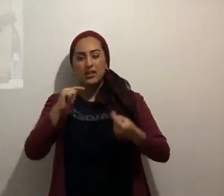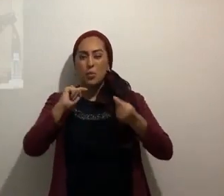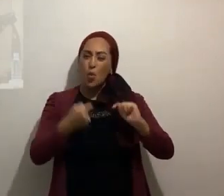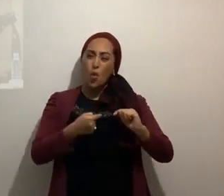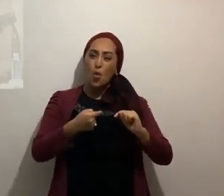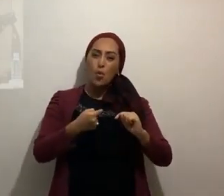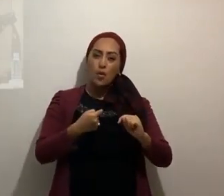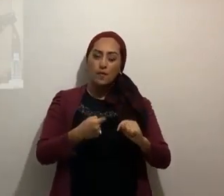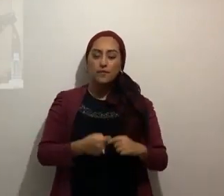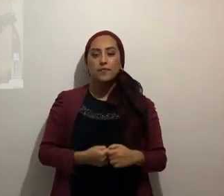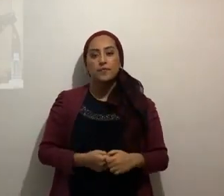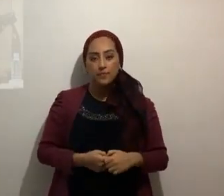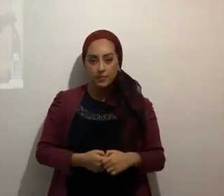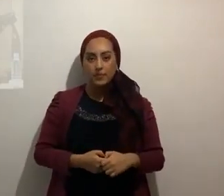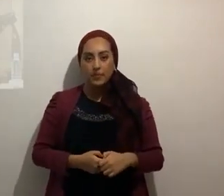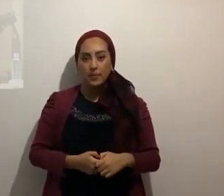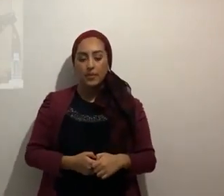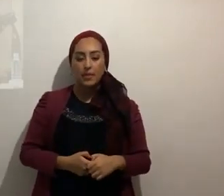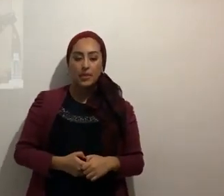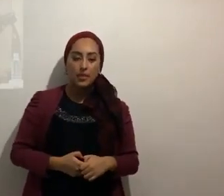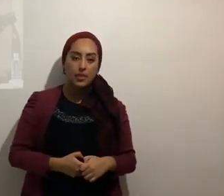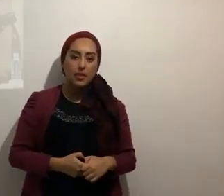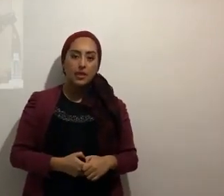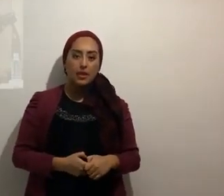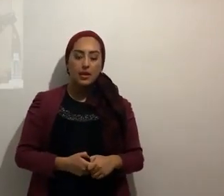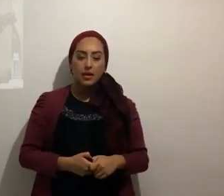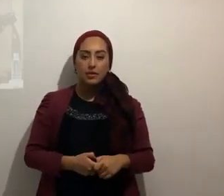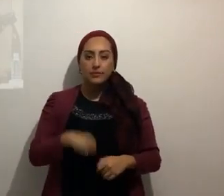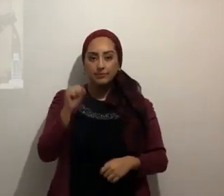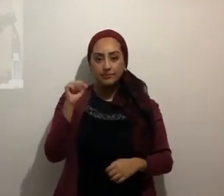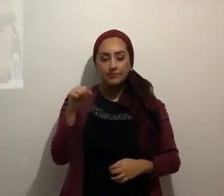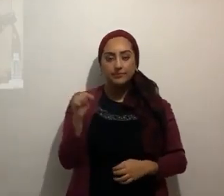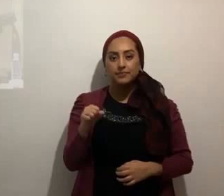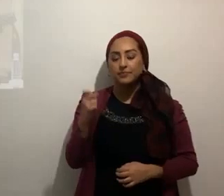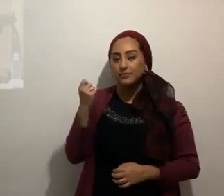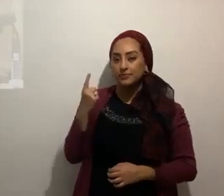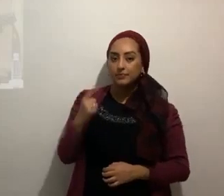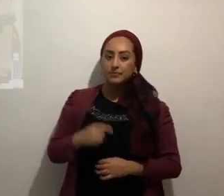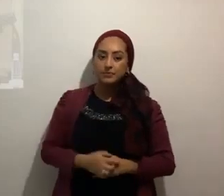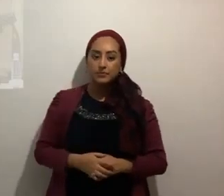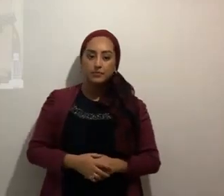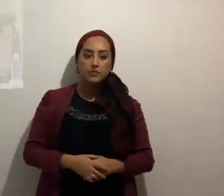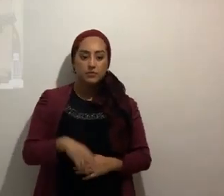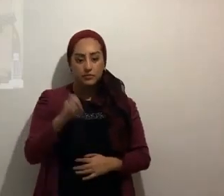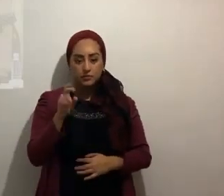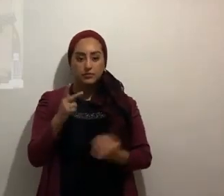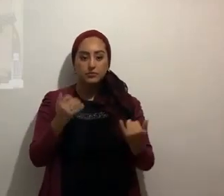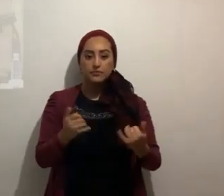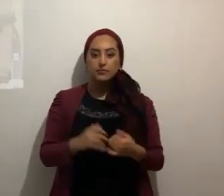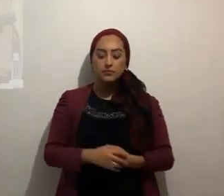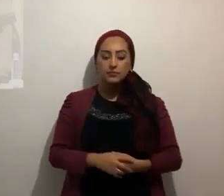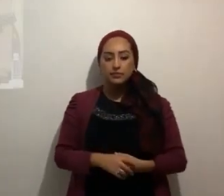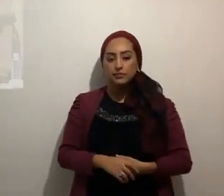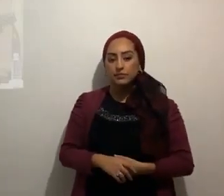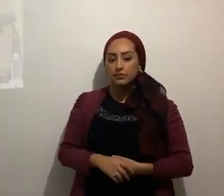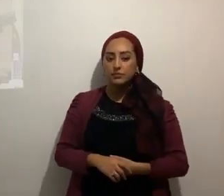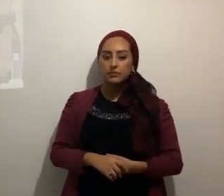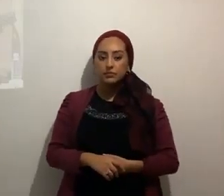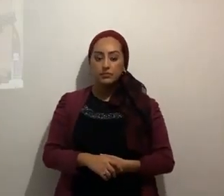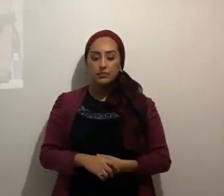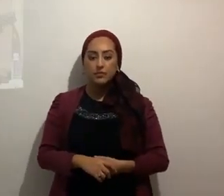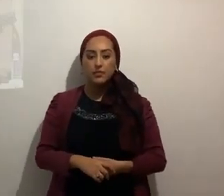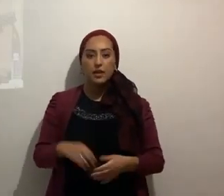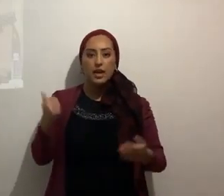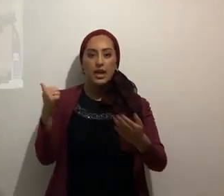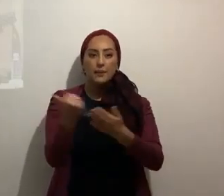Ahí sucedió primero el placer y después el dolor. ¿Sí? ¿De acuerdo? Bueno, ahora,